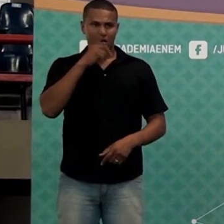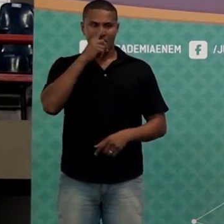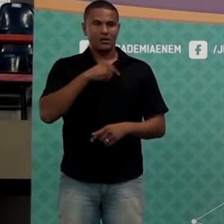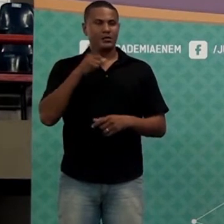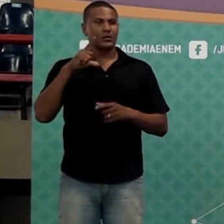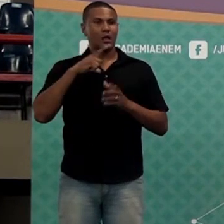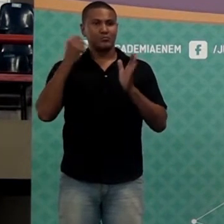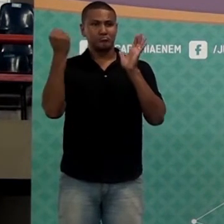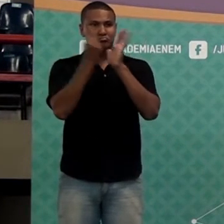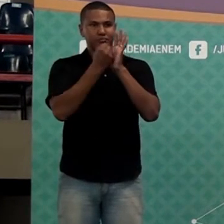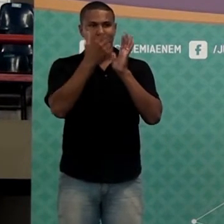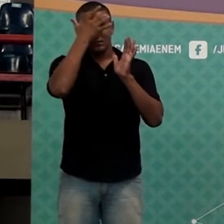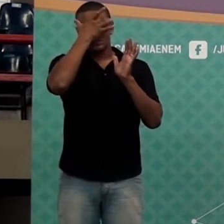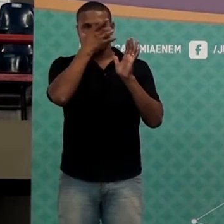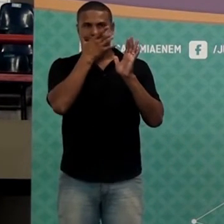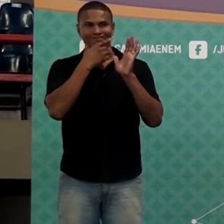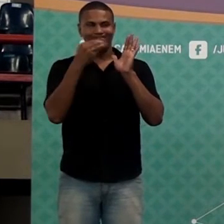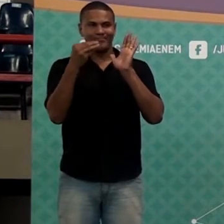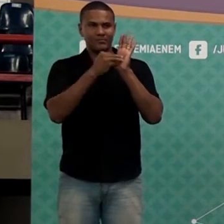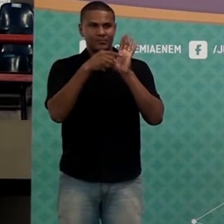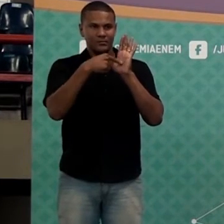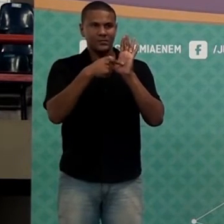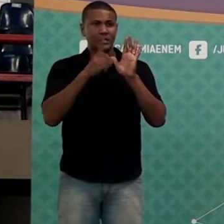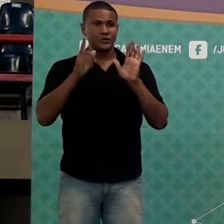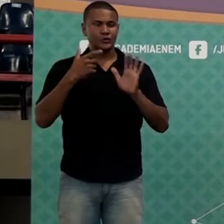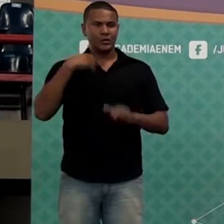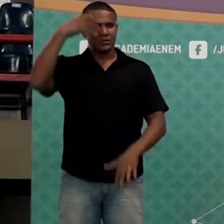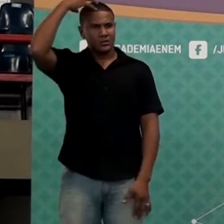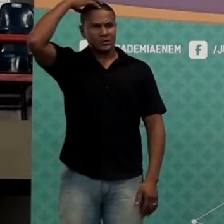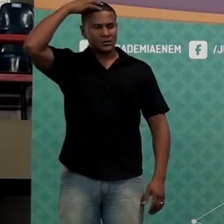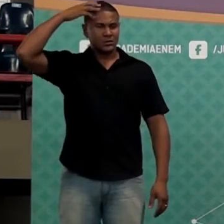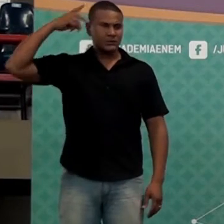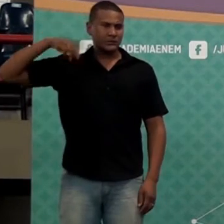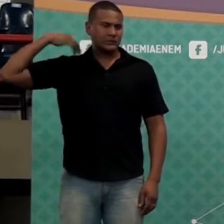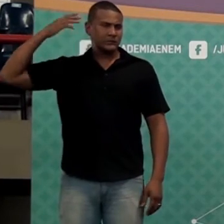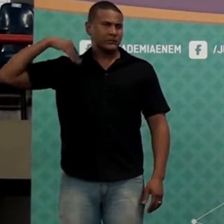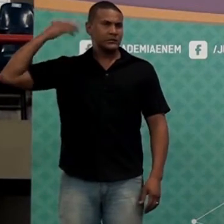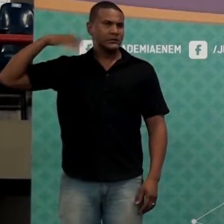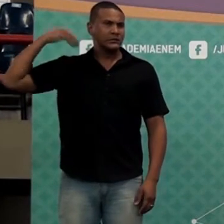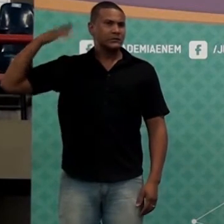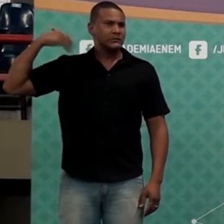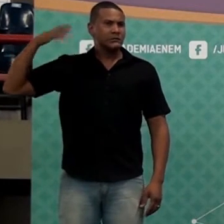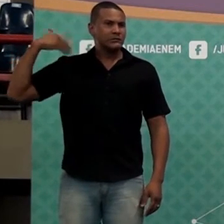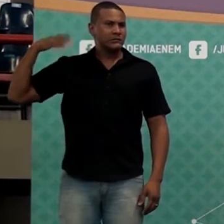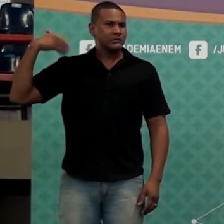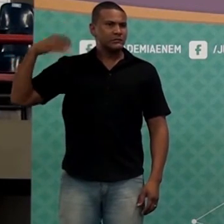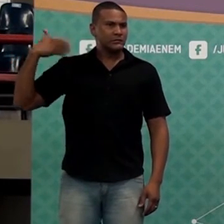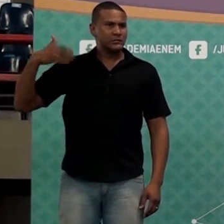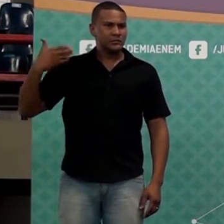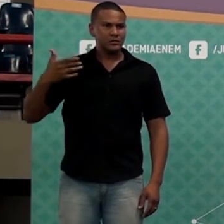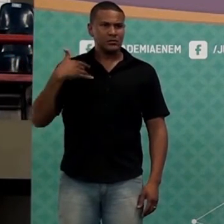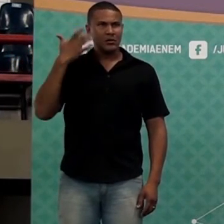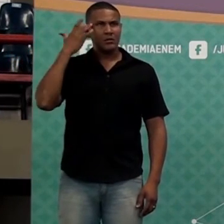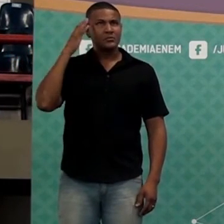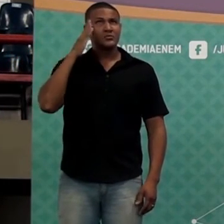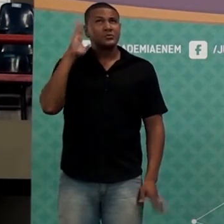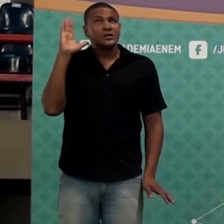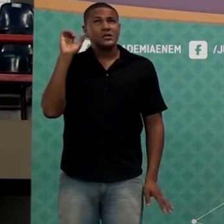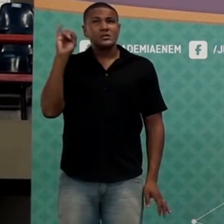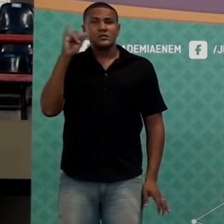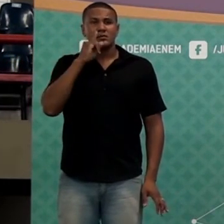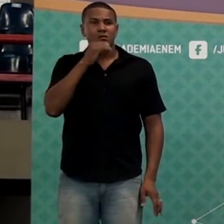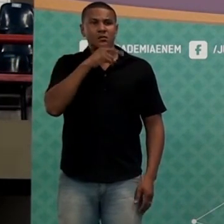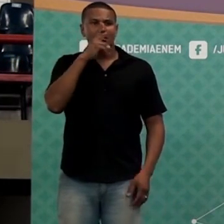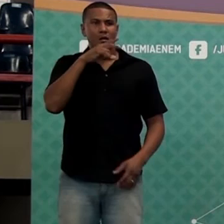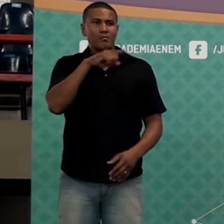rainha, que inclusive já está há tanto tempo no poder, que eu tenho até dúvidas de quando ela não estiver mais entre nós,